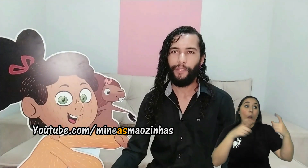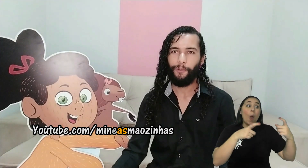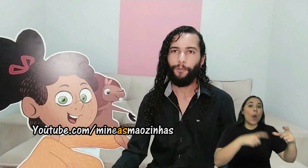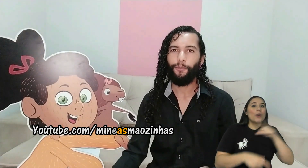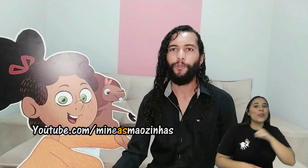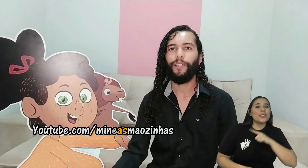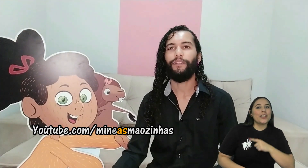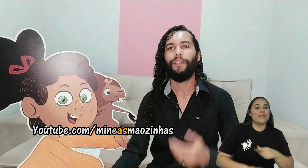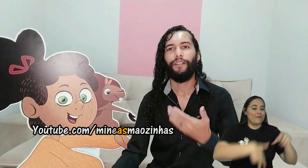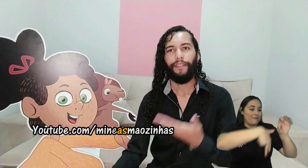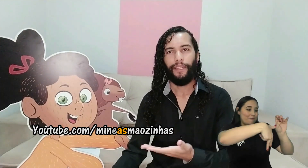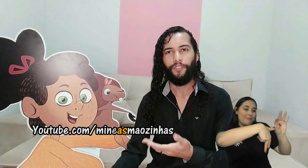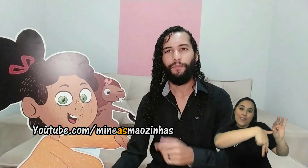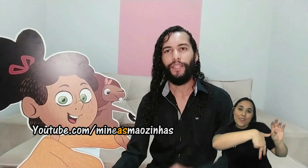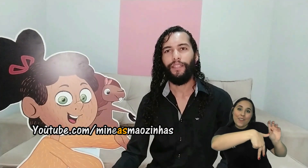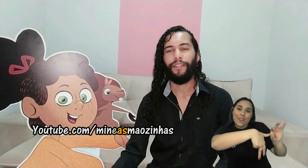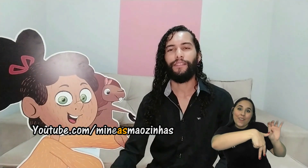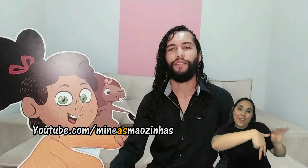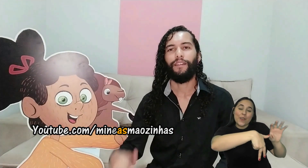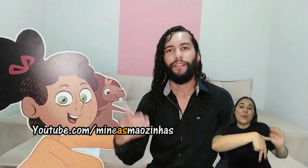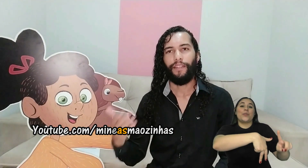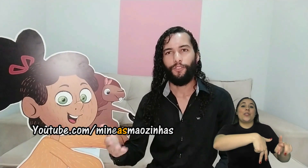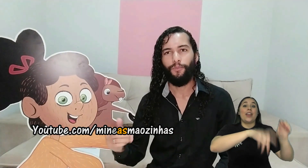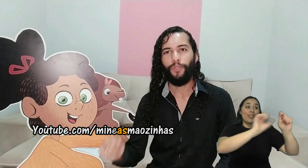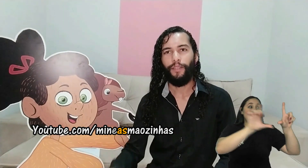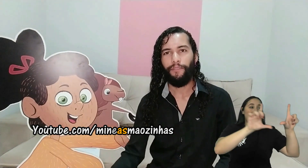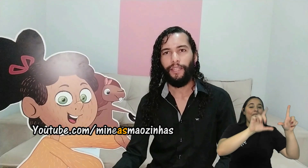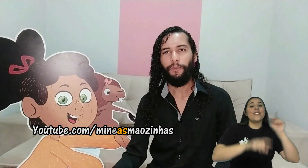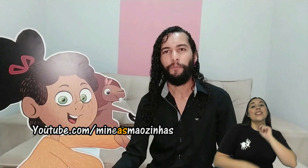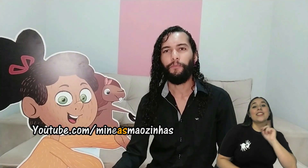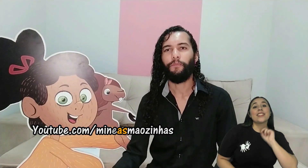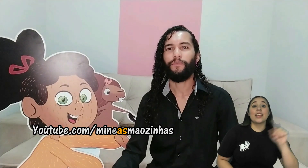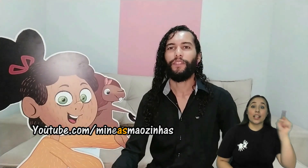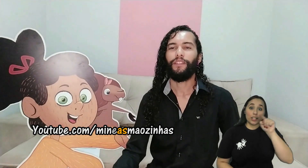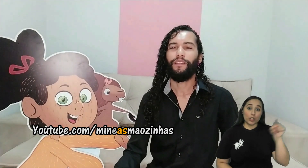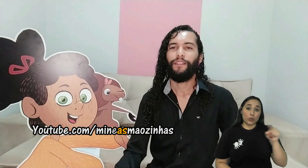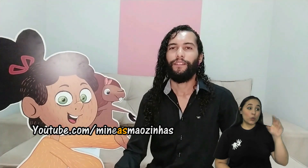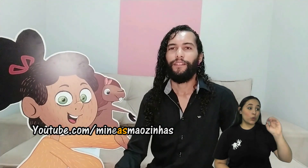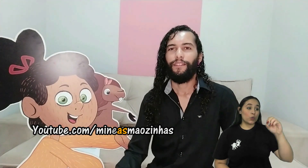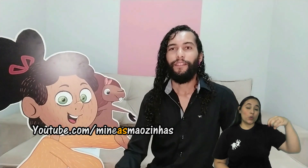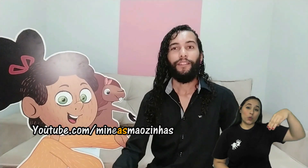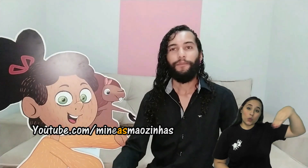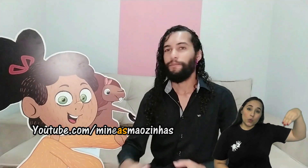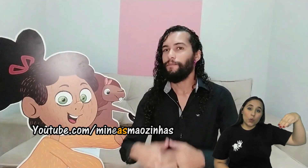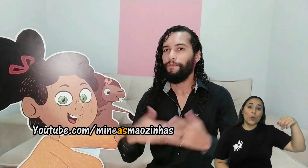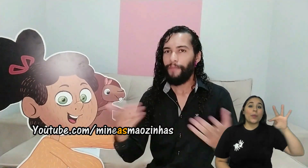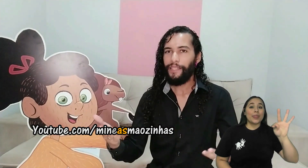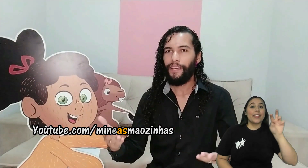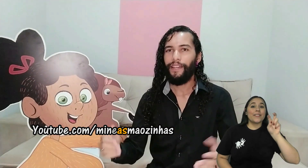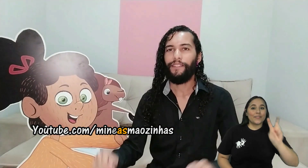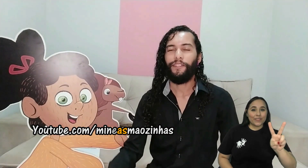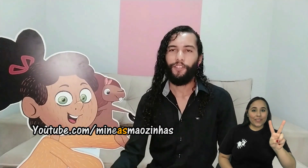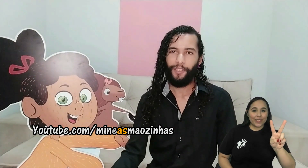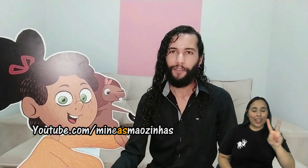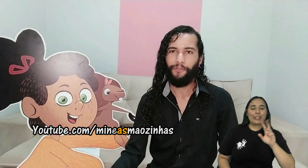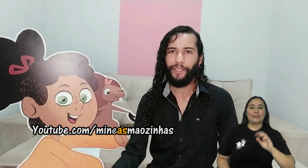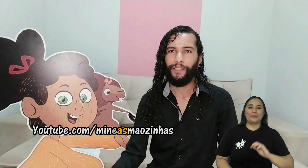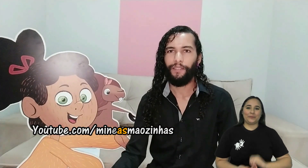TV Cultura, na Rede Minas, na Zumo TV e mais canais que a gente está